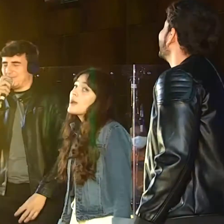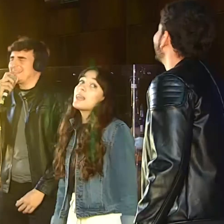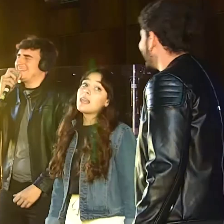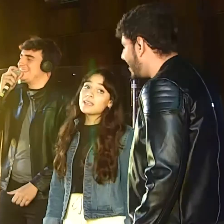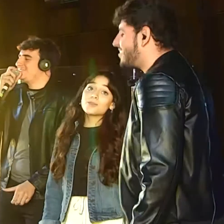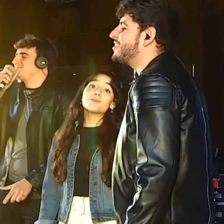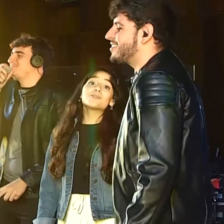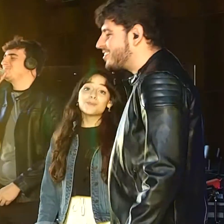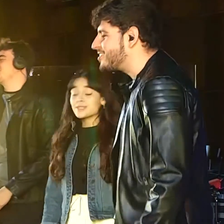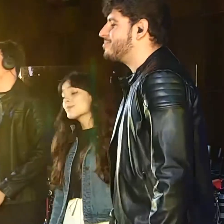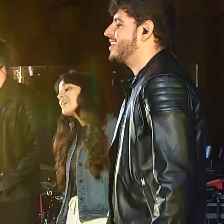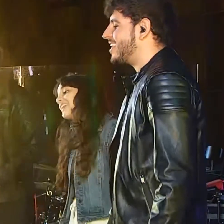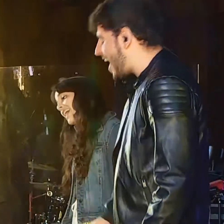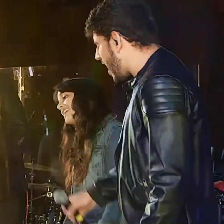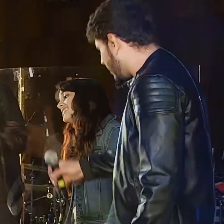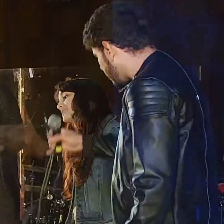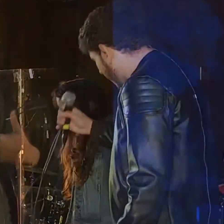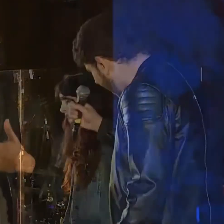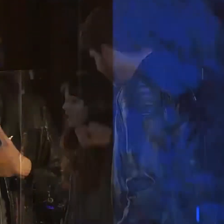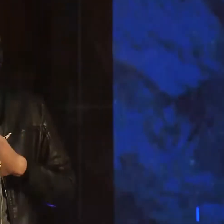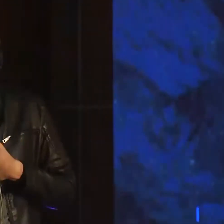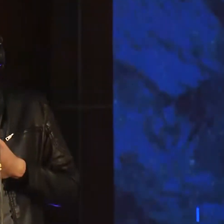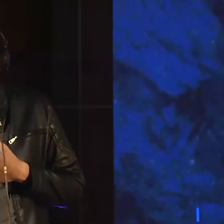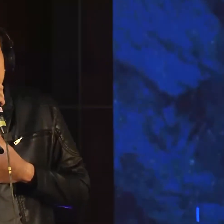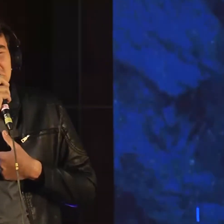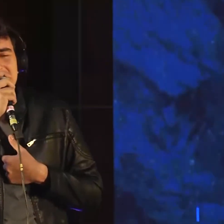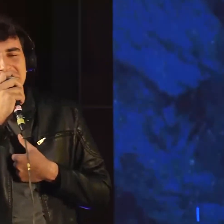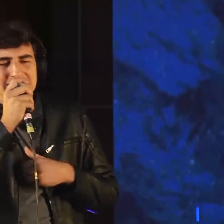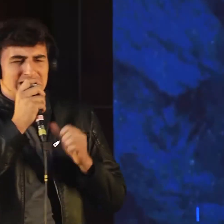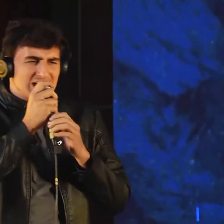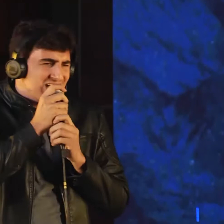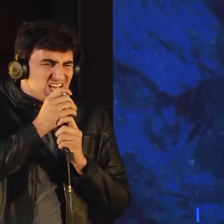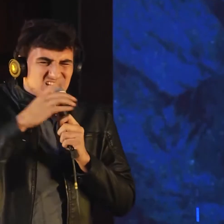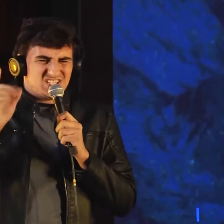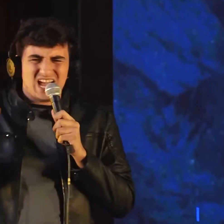o eleito dos milhares para mim.